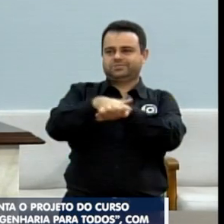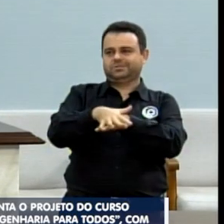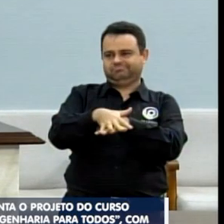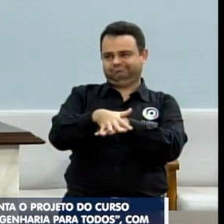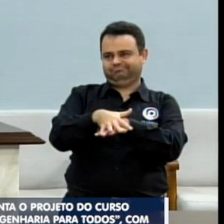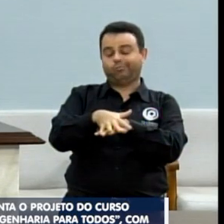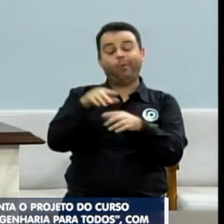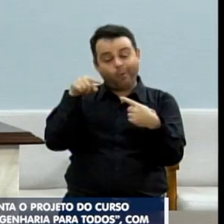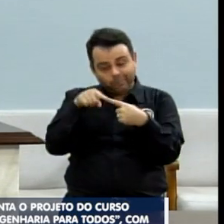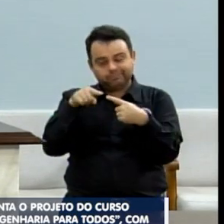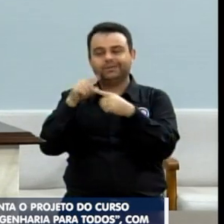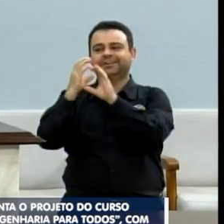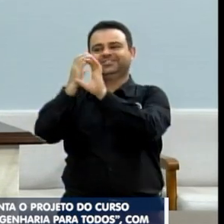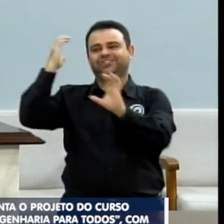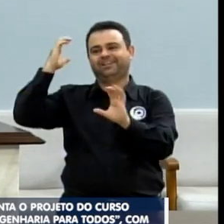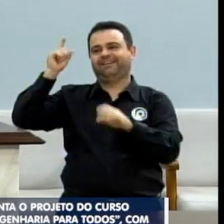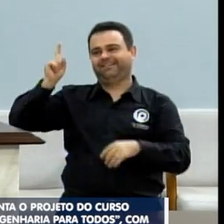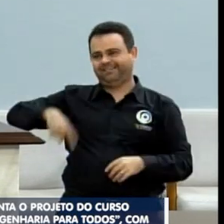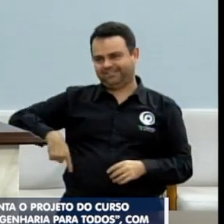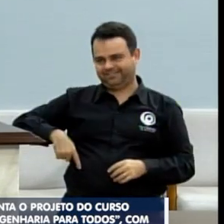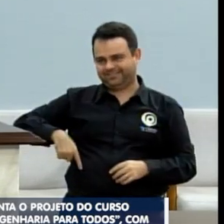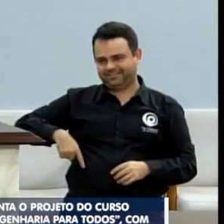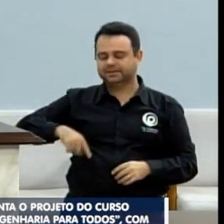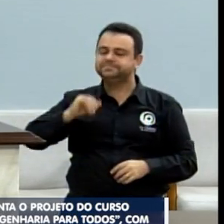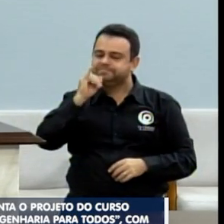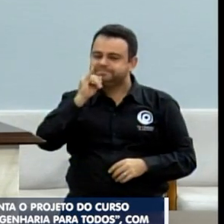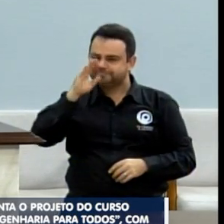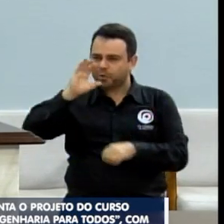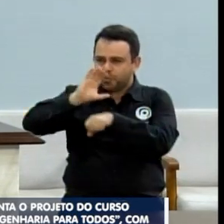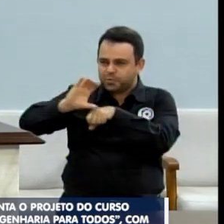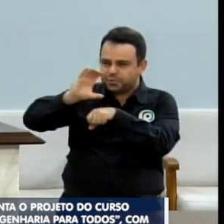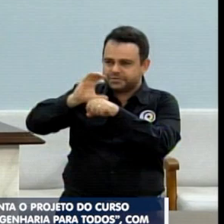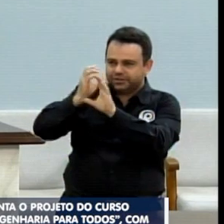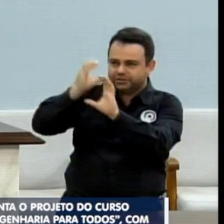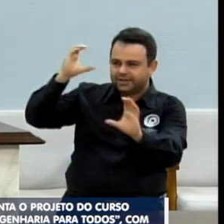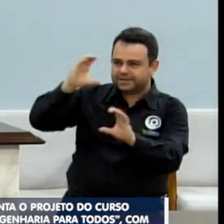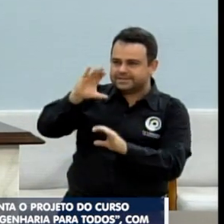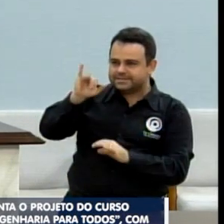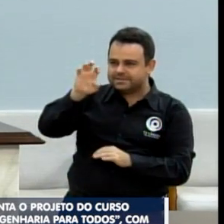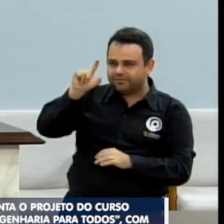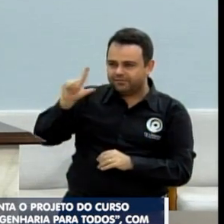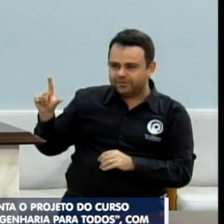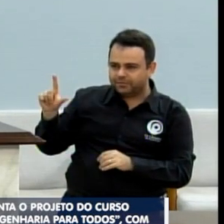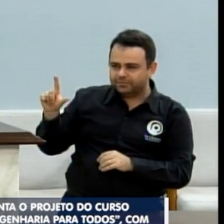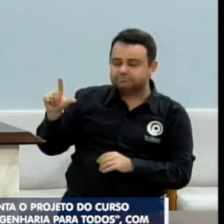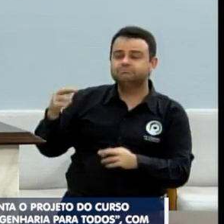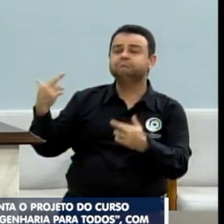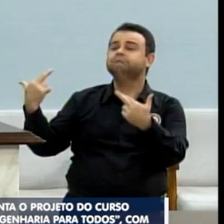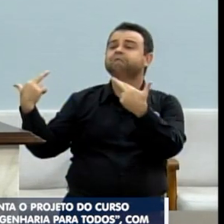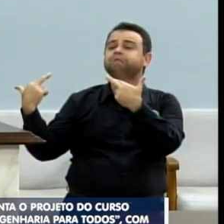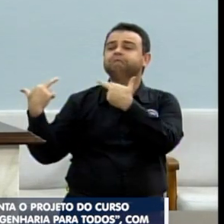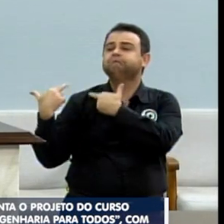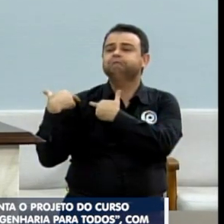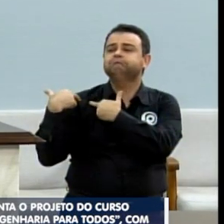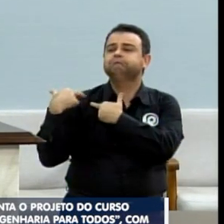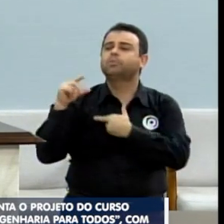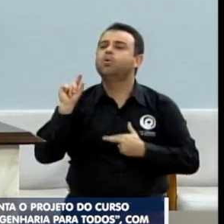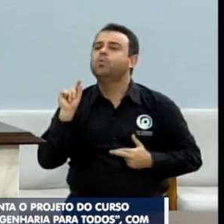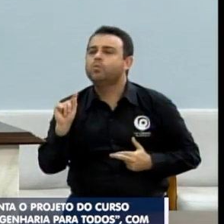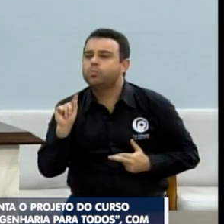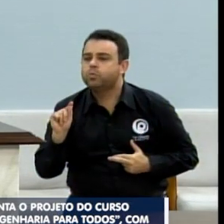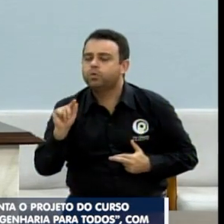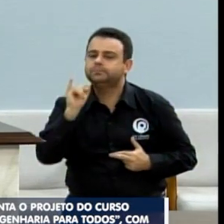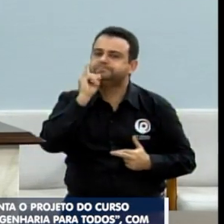Então, a engenharia, né, no caso, a engenharia civil, ela é responsável pela concepção, pela construção